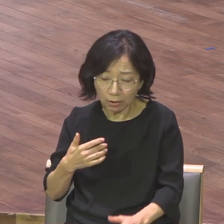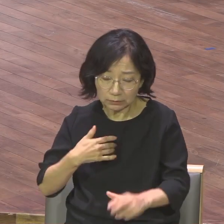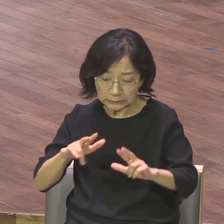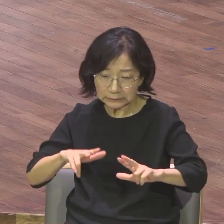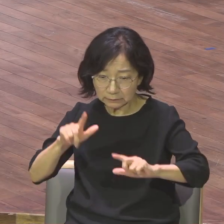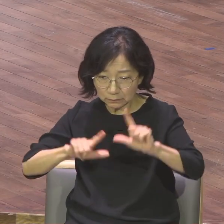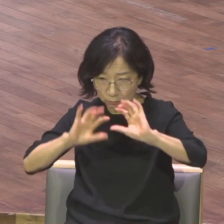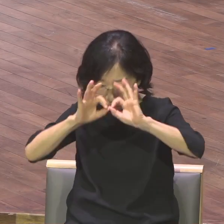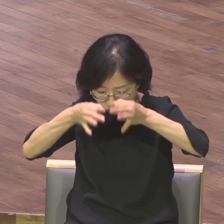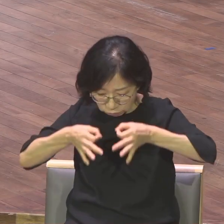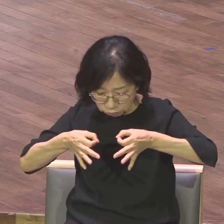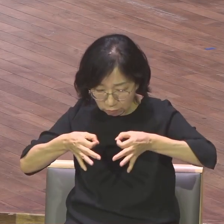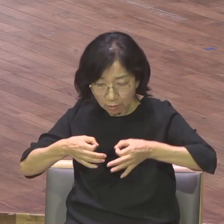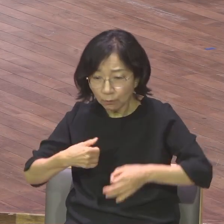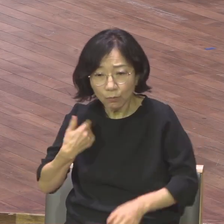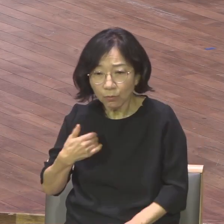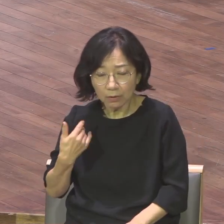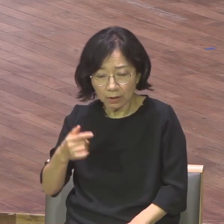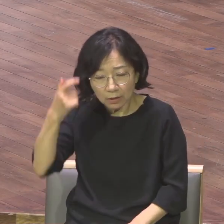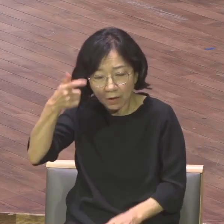됐는지. 영적인 무감각해.